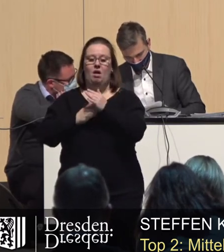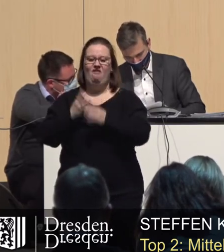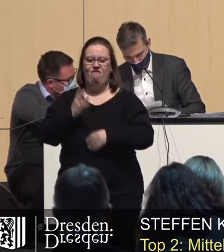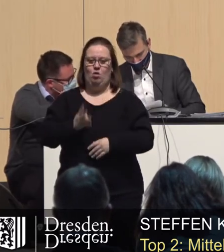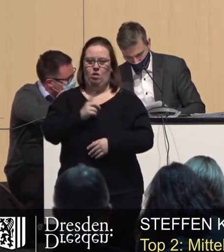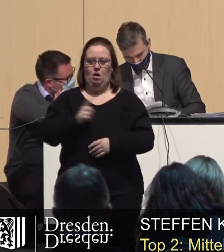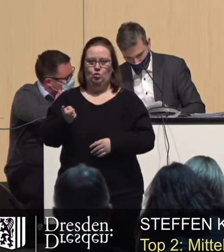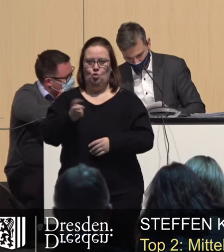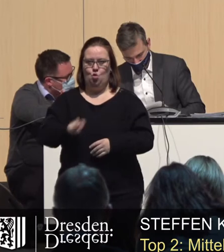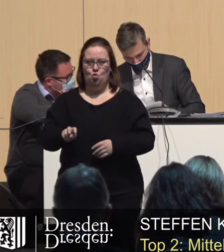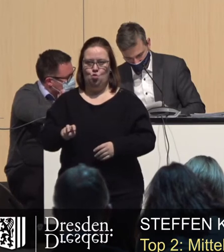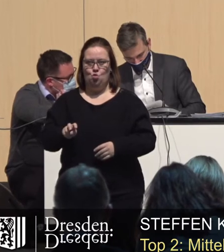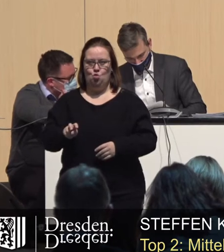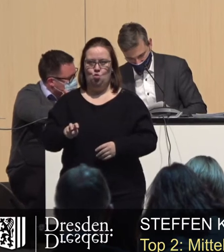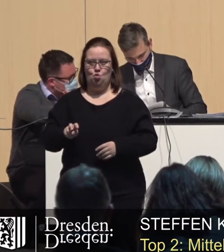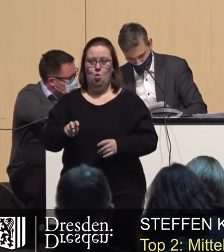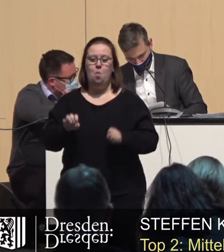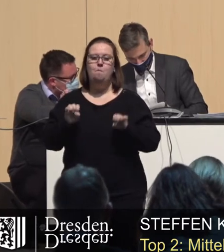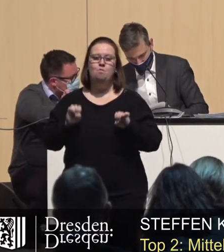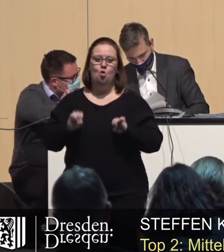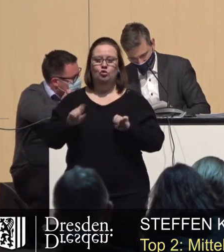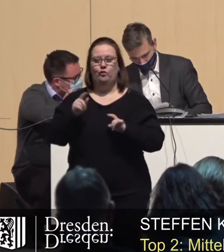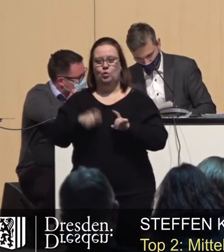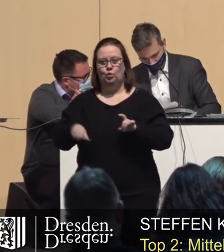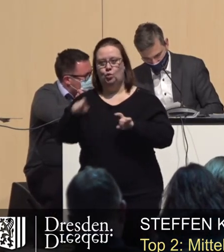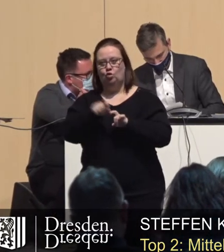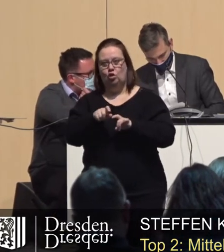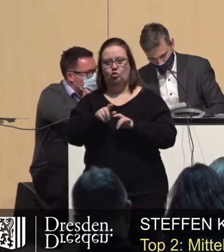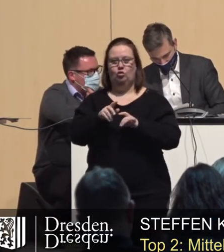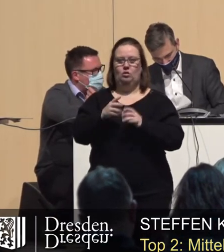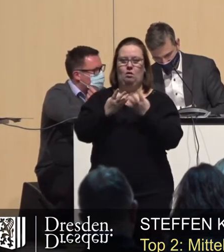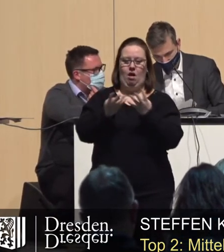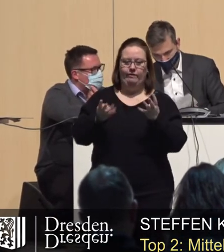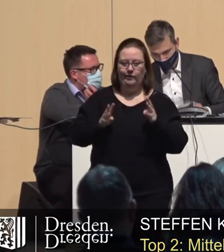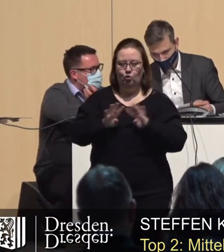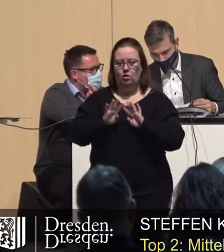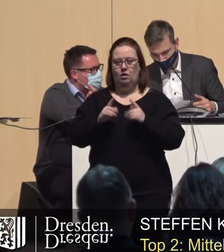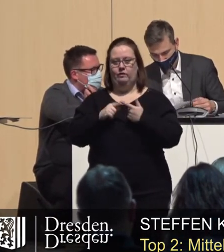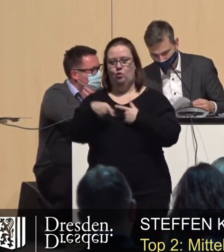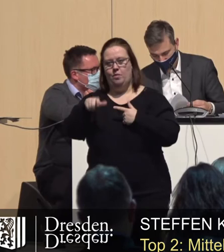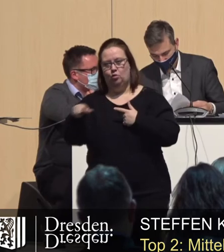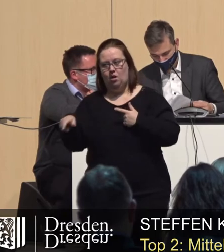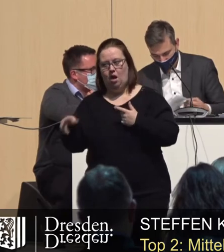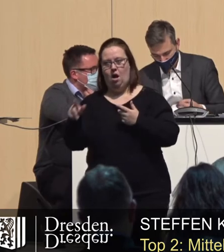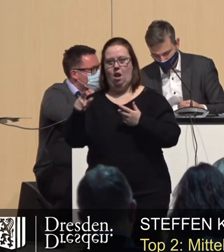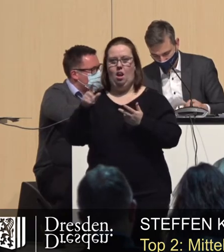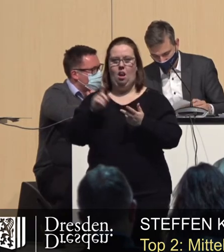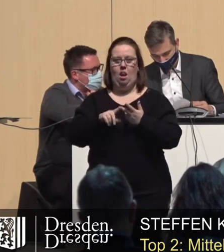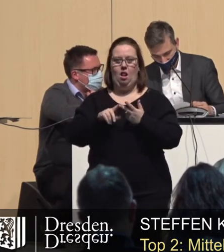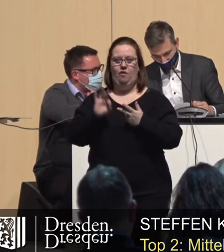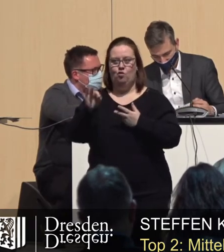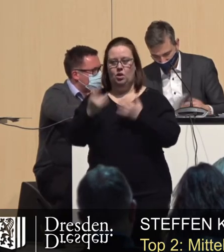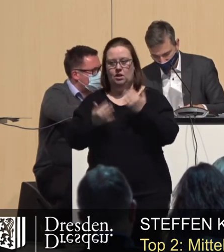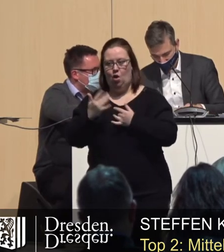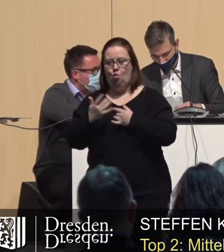Euro, die anfallen können für zusätzliche Einfriedungen, für zusätzliches Personal, für die Zählung